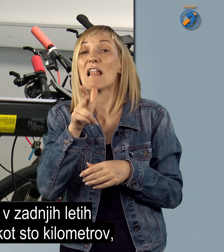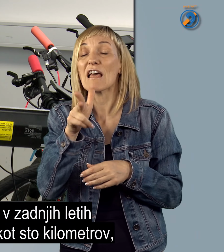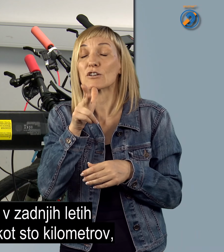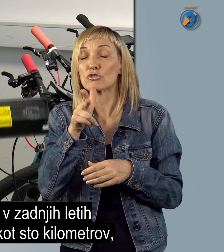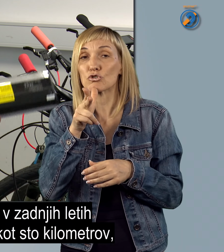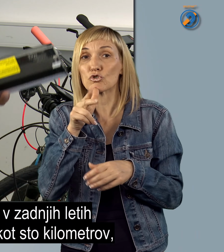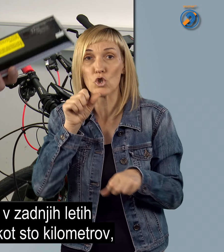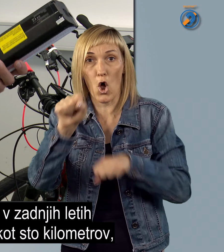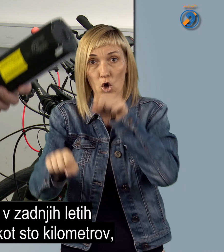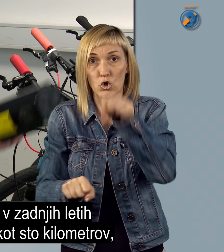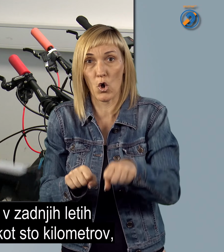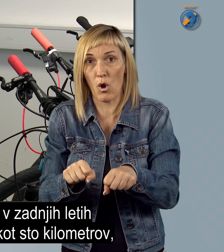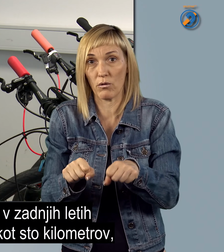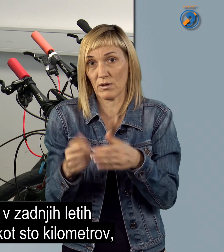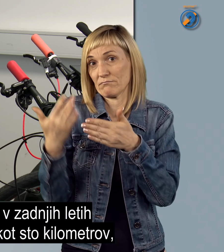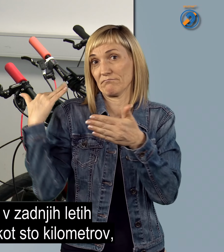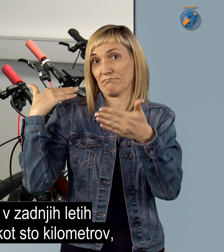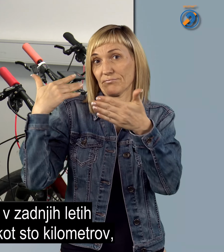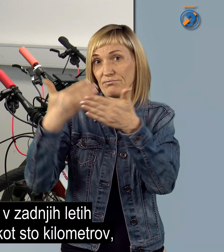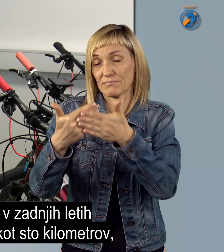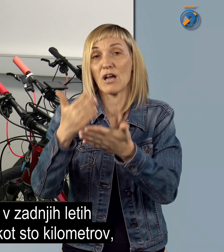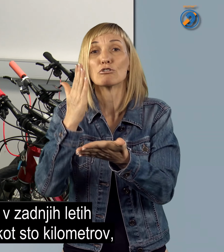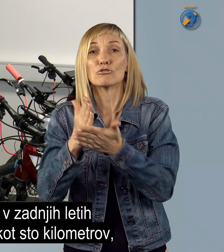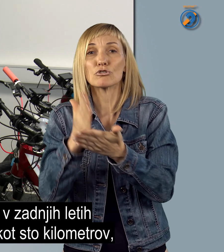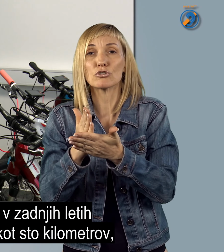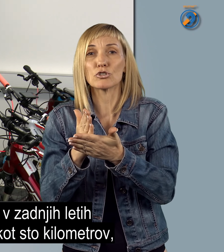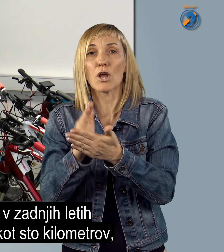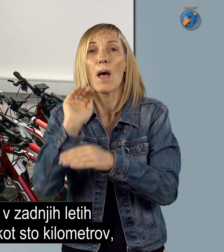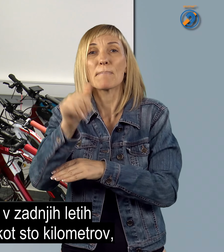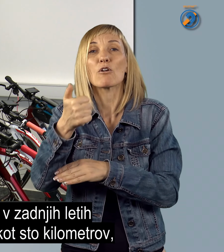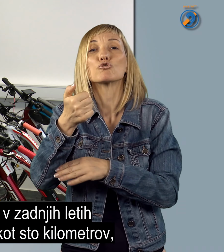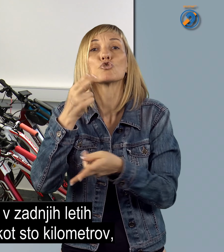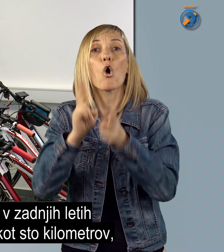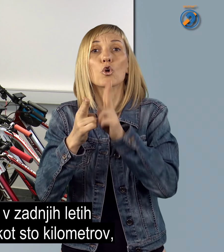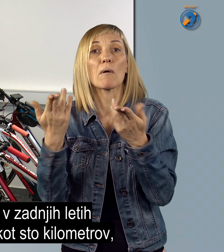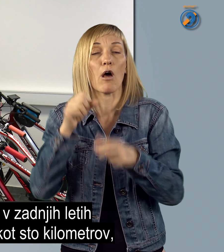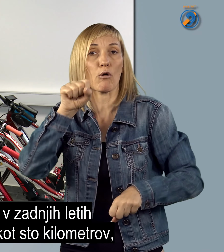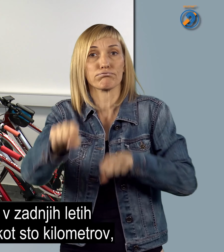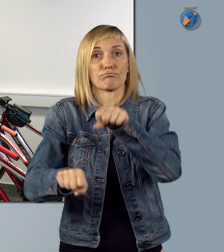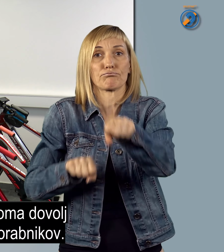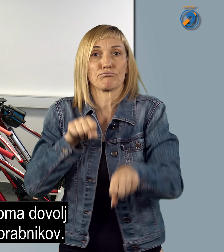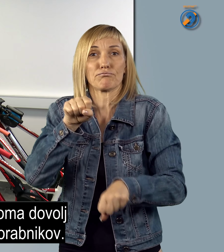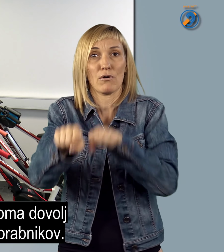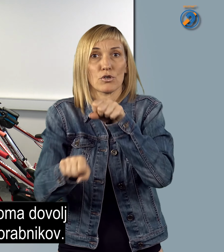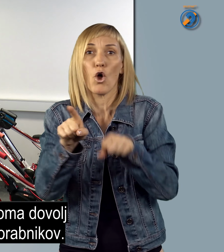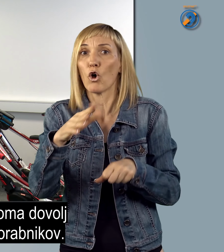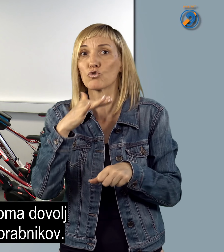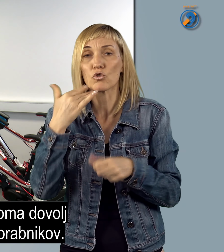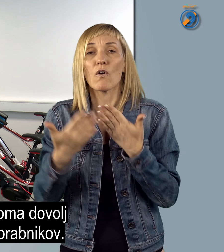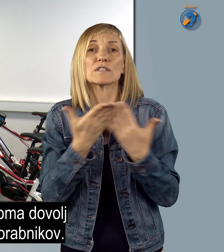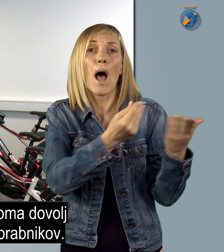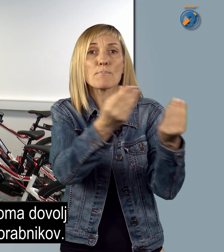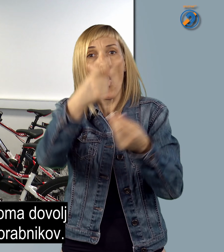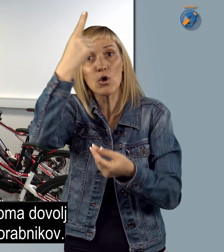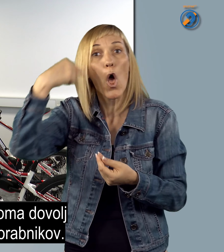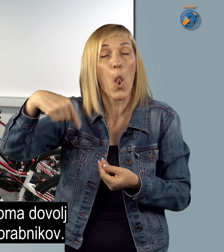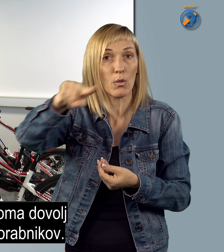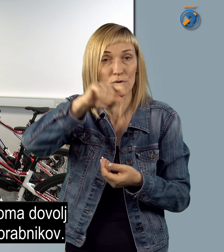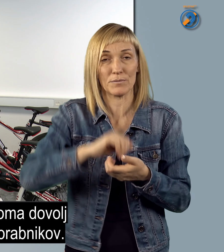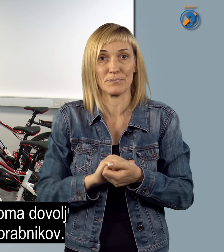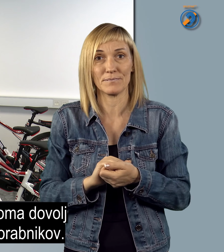električnih koles v zadnjih letih dosegajo že več kot 100 km, kar je popolnoma dovolj za večino